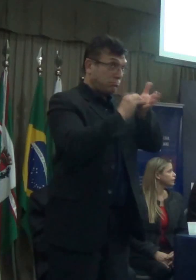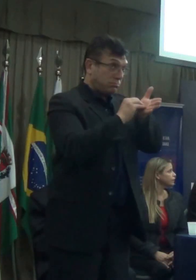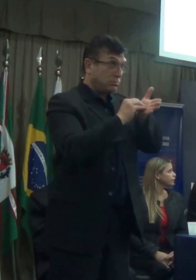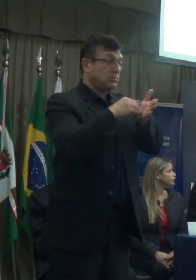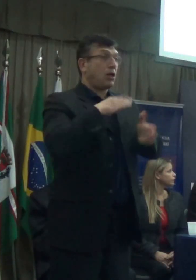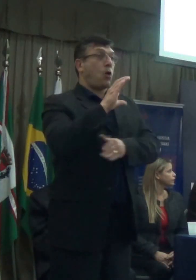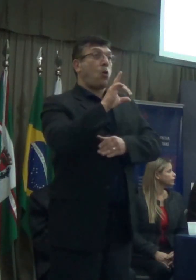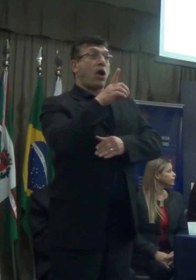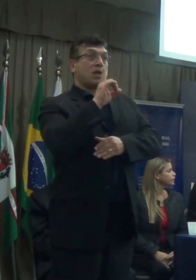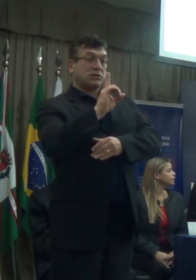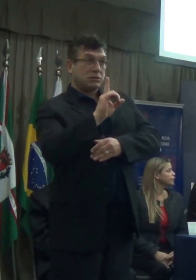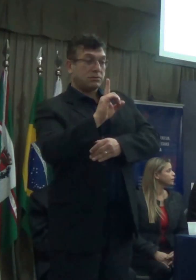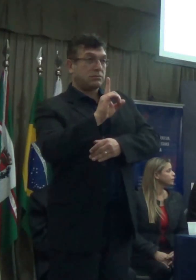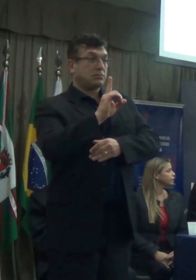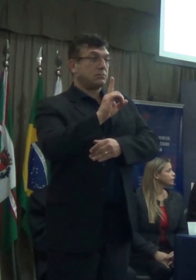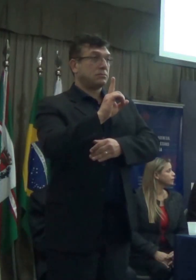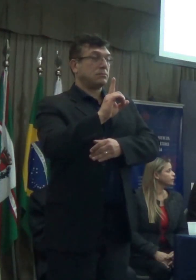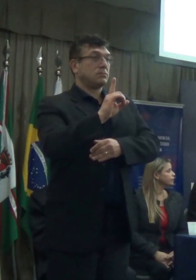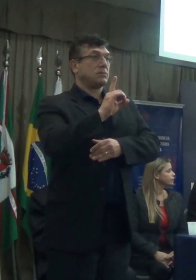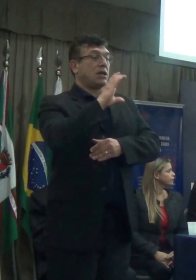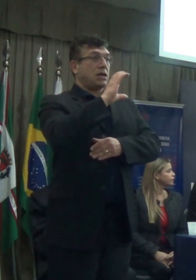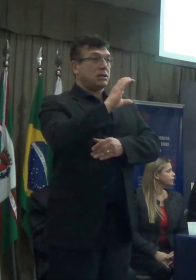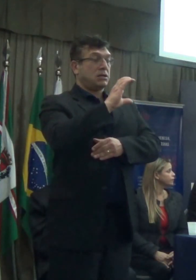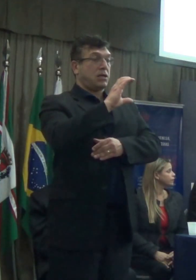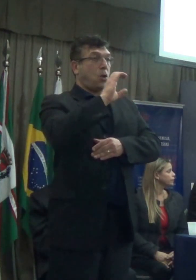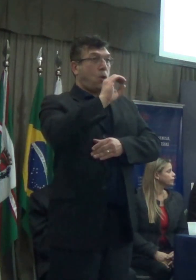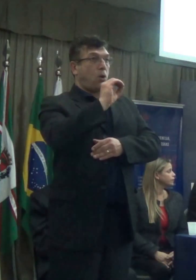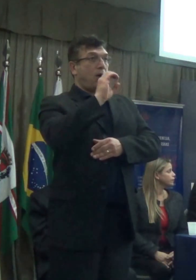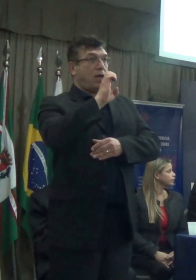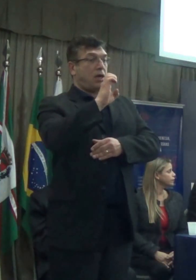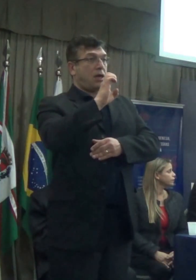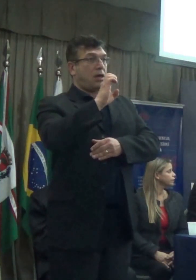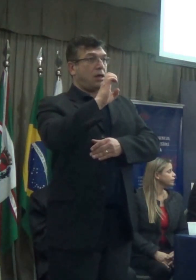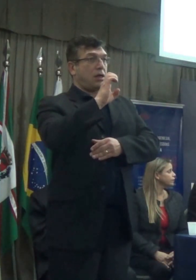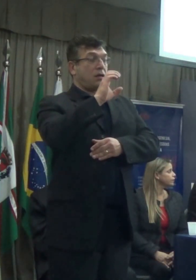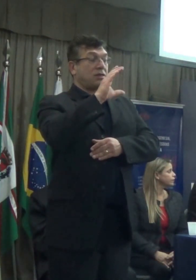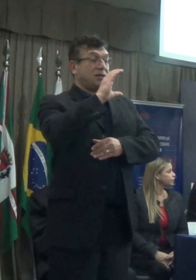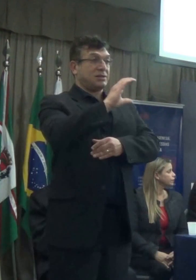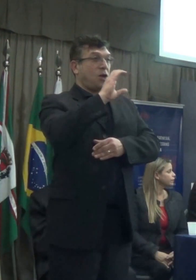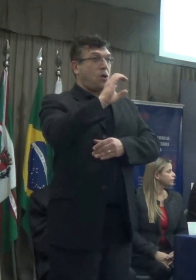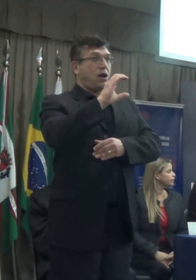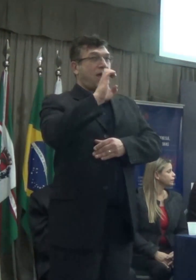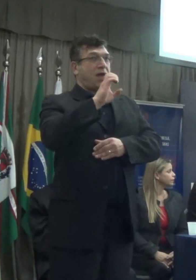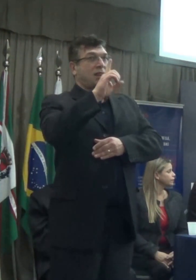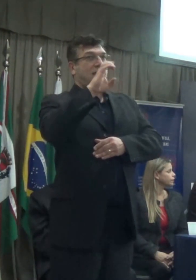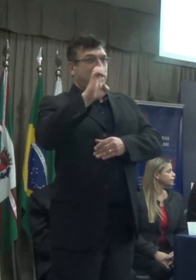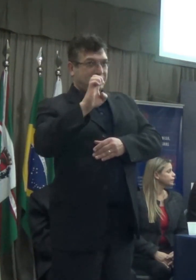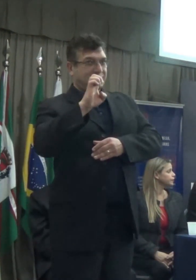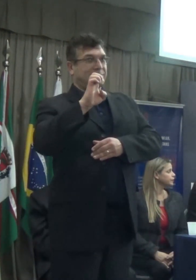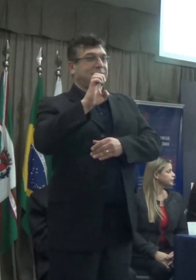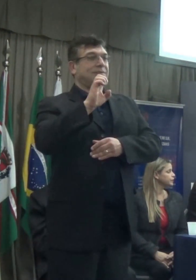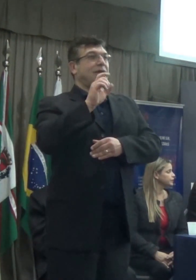é coede né co e d e arroba